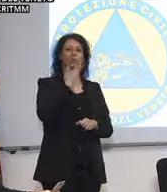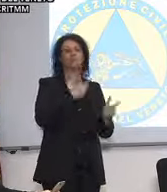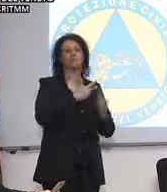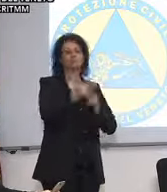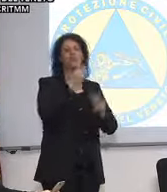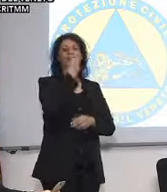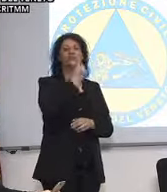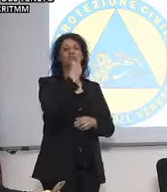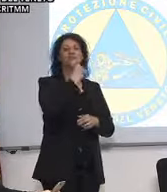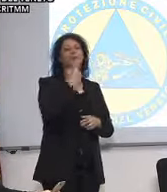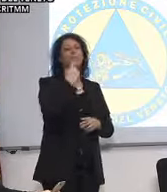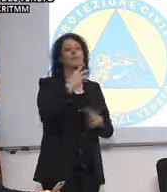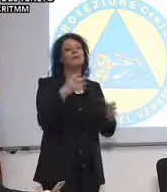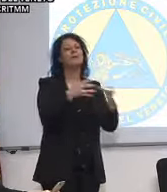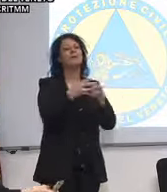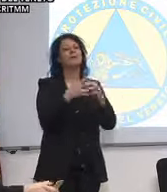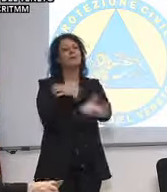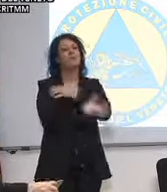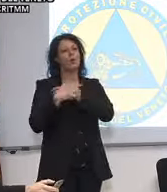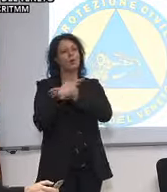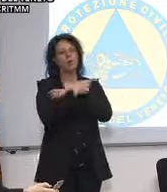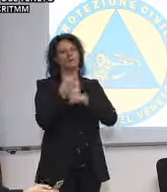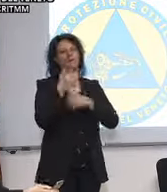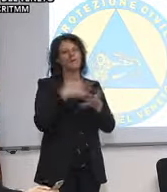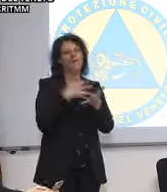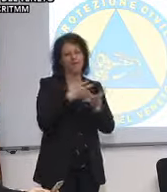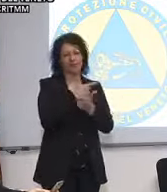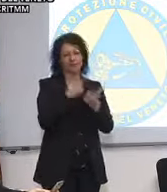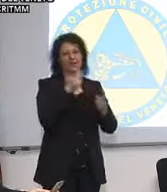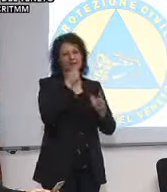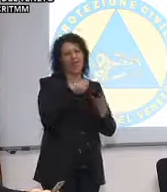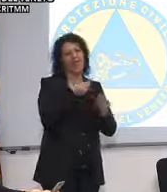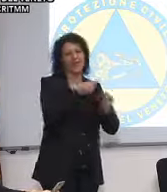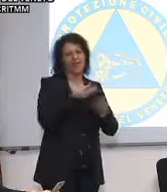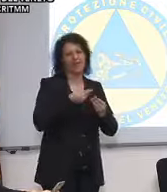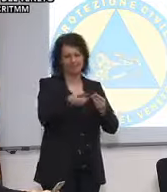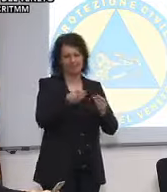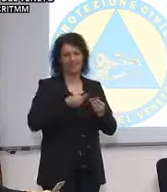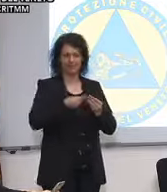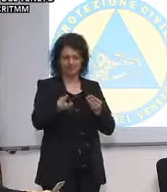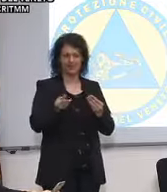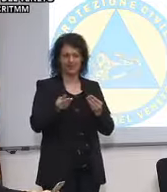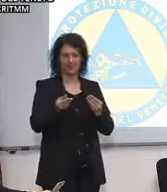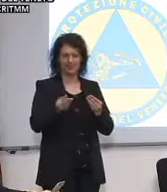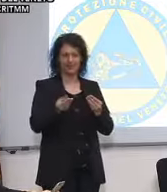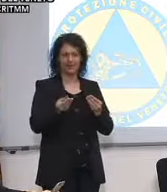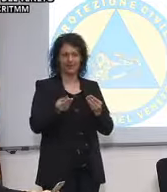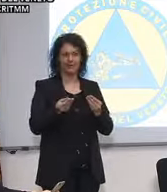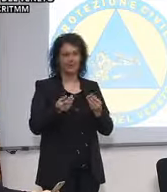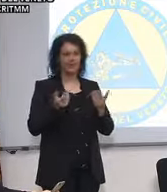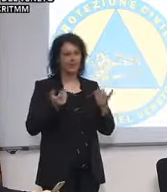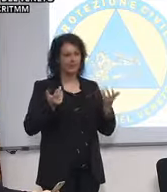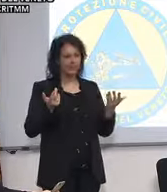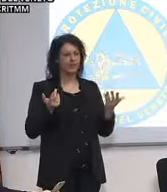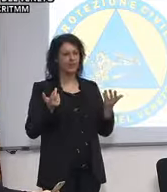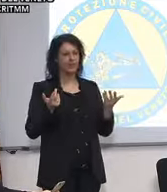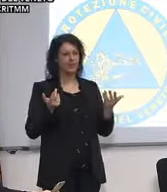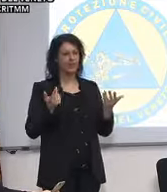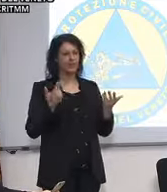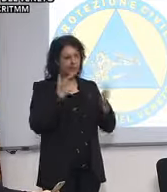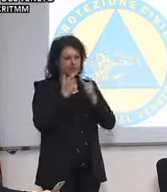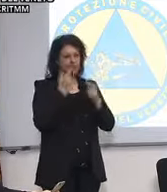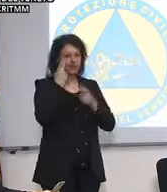con la Croce Rossa, tutte queste attività che sono degne, cioè di alto valore umano, no? Però